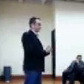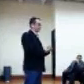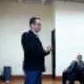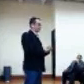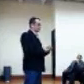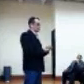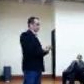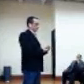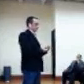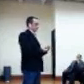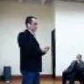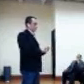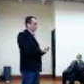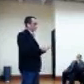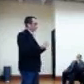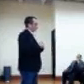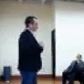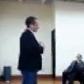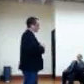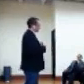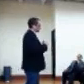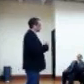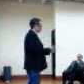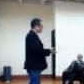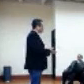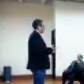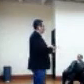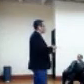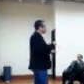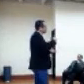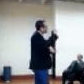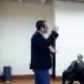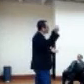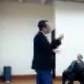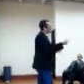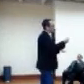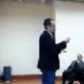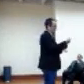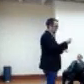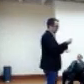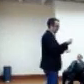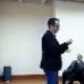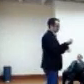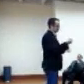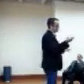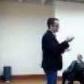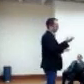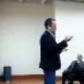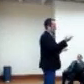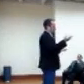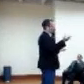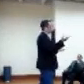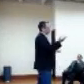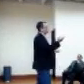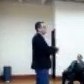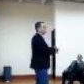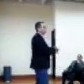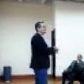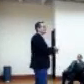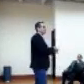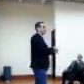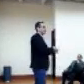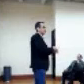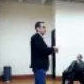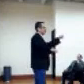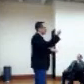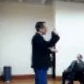como investigador me paro más en mi posición y decir, bienvenido Estuardo, acabo de hablar de vos, muy bien por cierto, gracias por estar aquí.